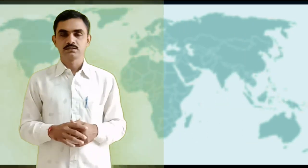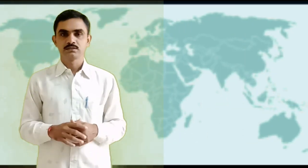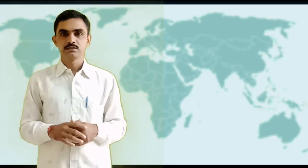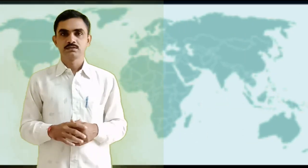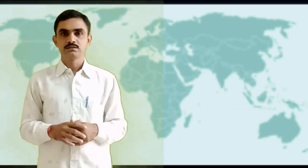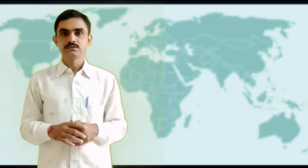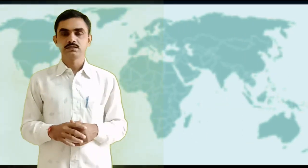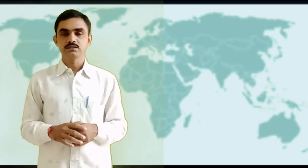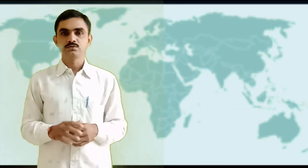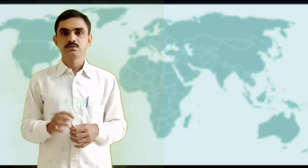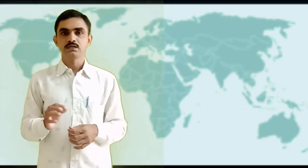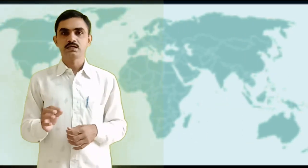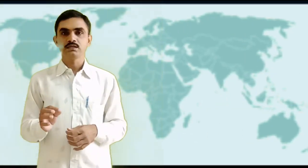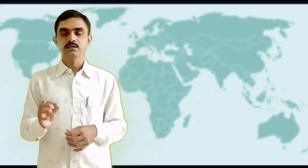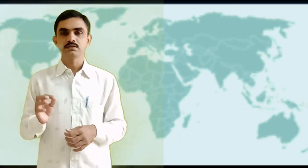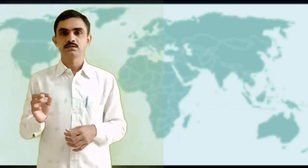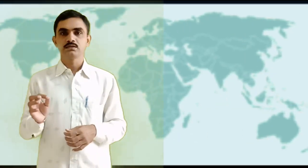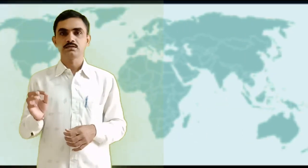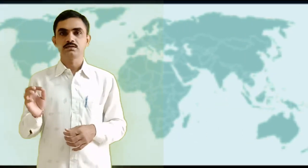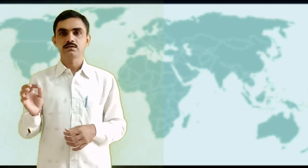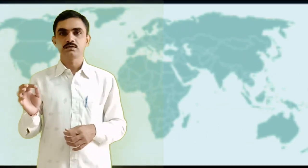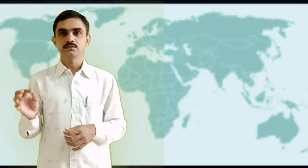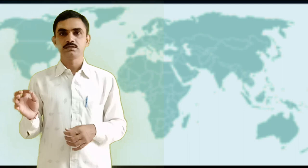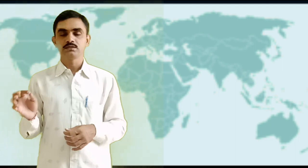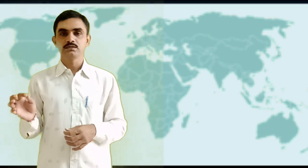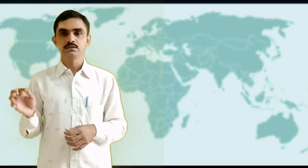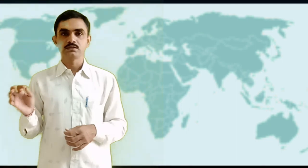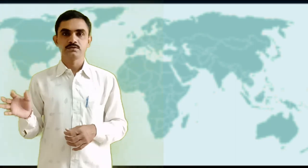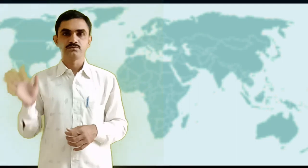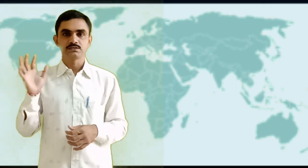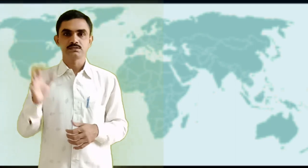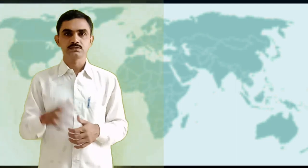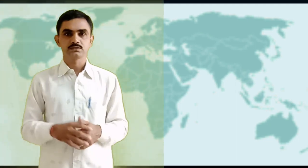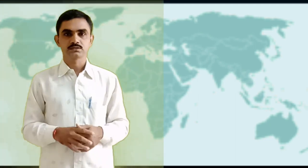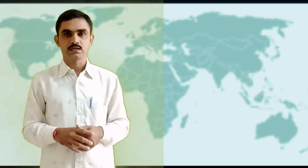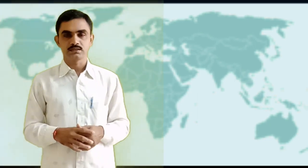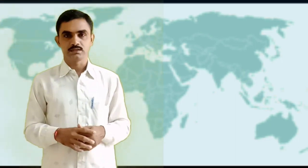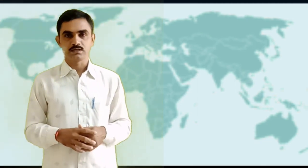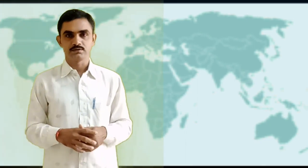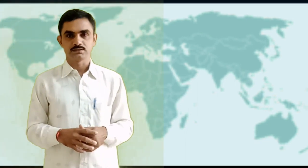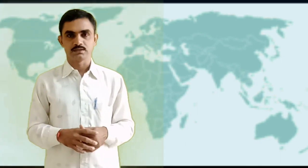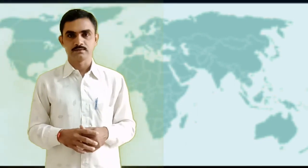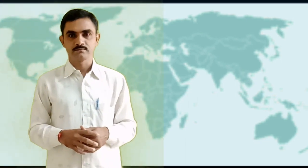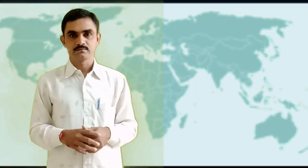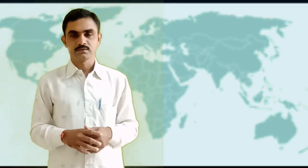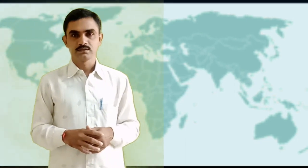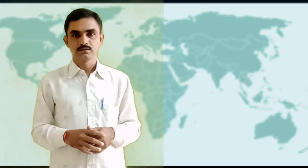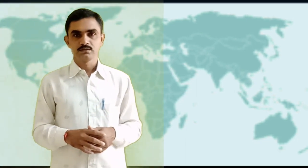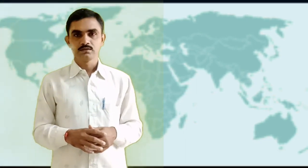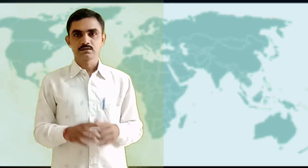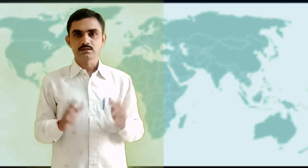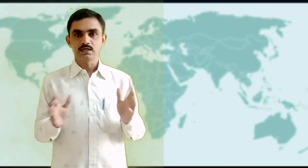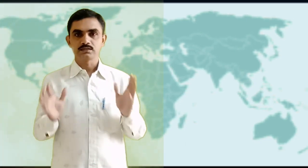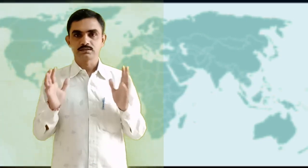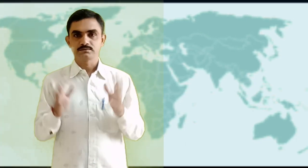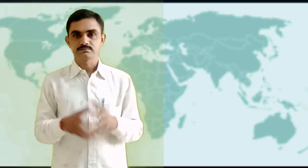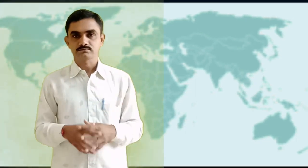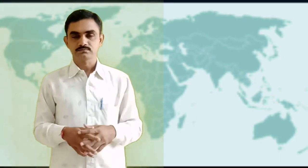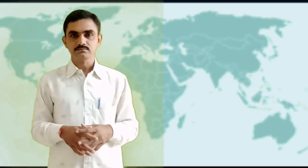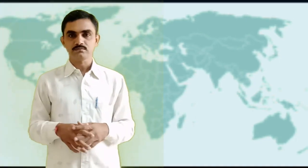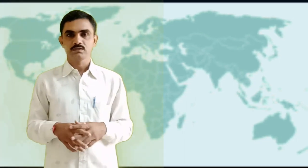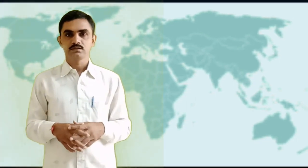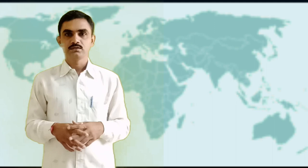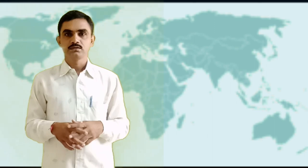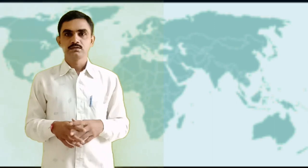छे जे दुनियानी अंदर अद्वितीय अने विशिष्ट स्थान धरावे छे। कदाच